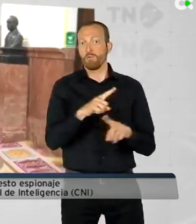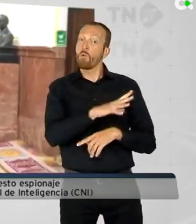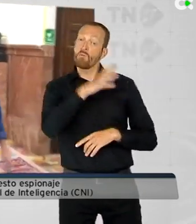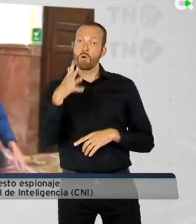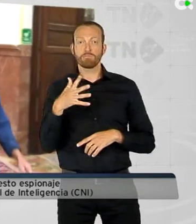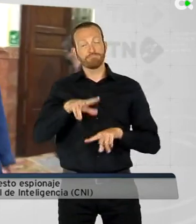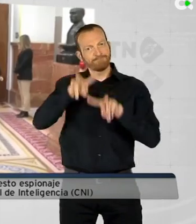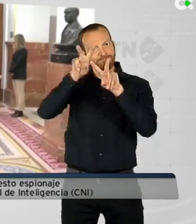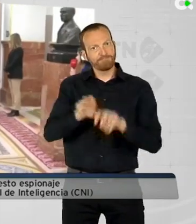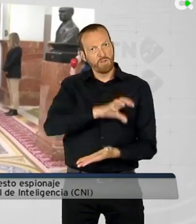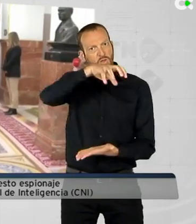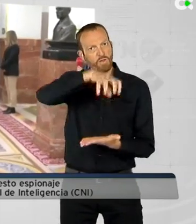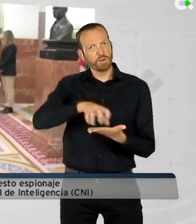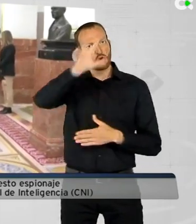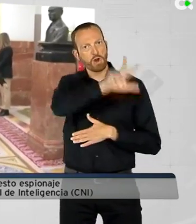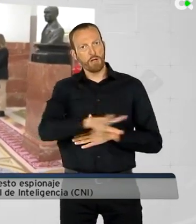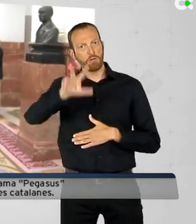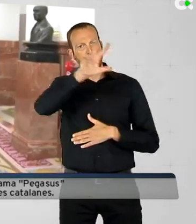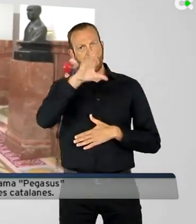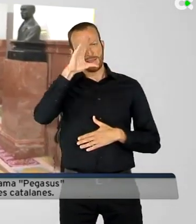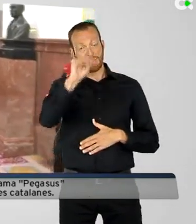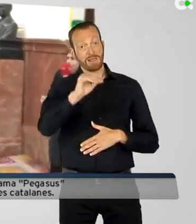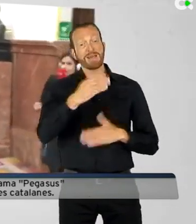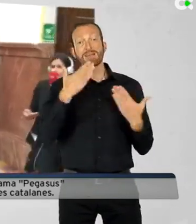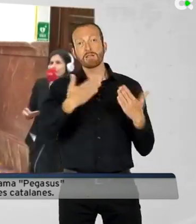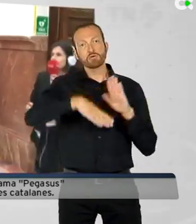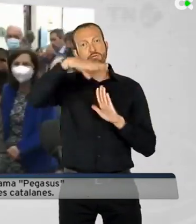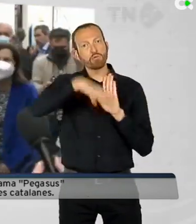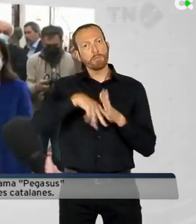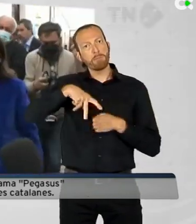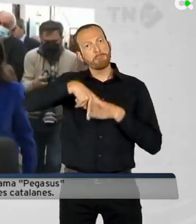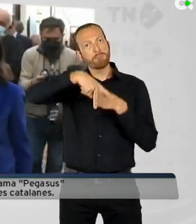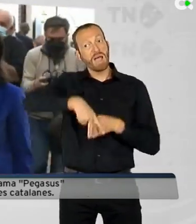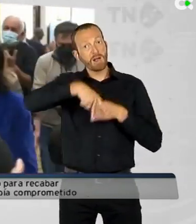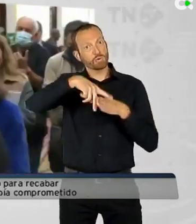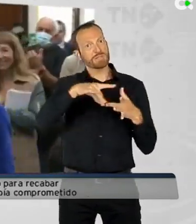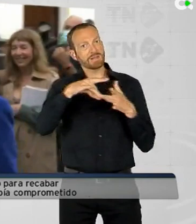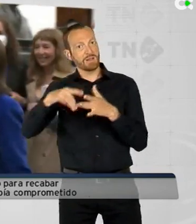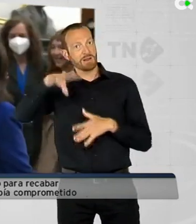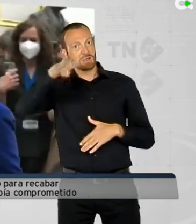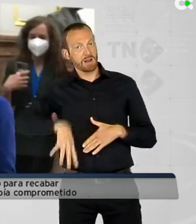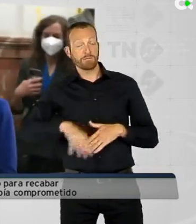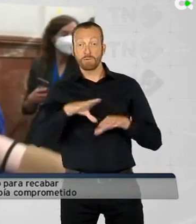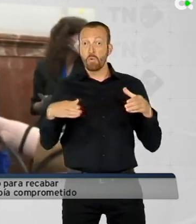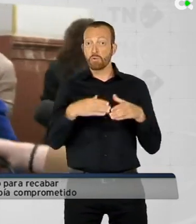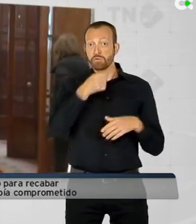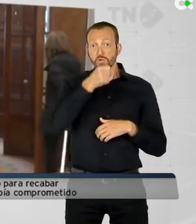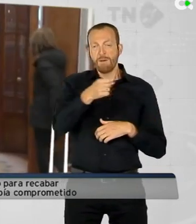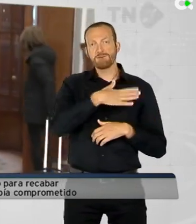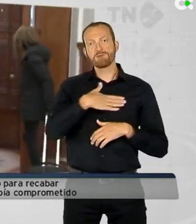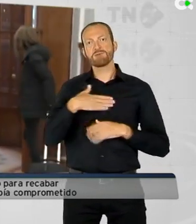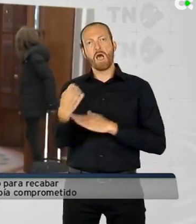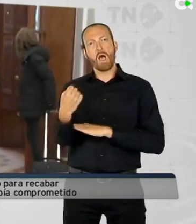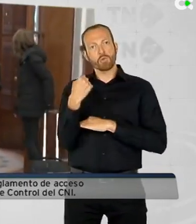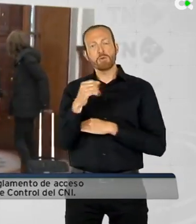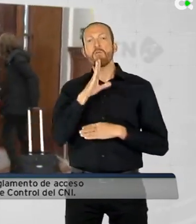del Centro Nacional de Inteligencia con el programa Pegasus a los líderes catalanes. El Partido Socialista, para recabar su apoyo, se